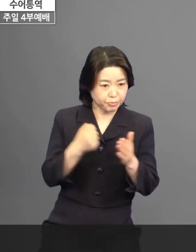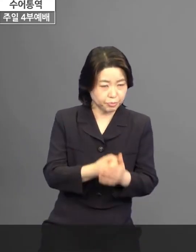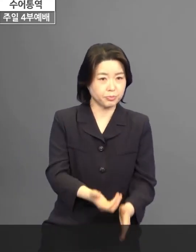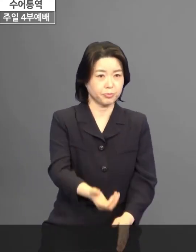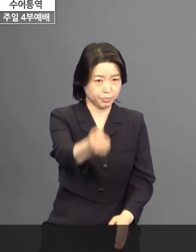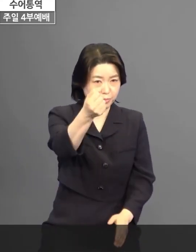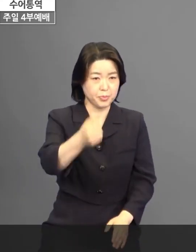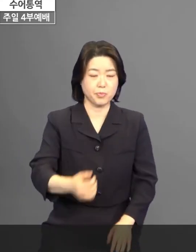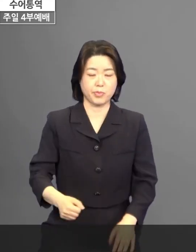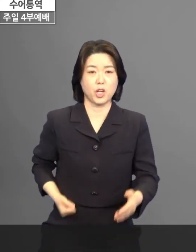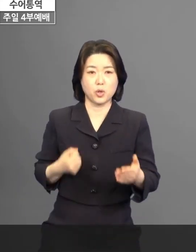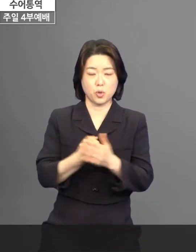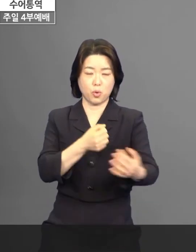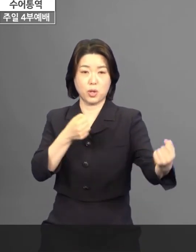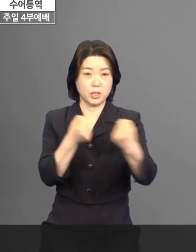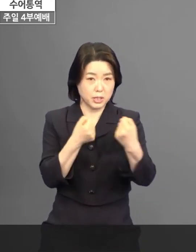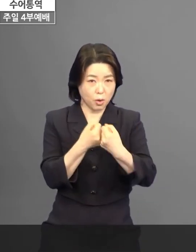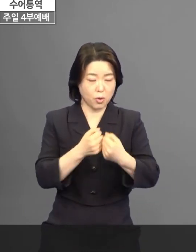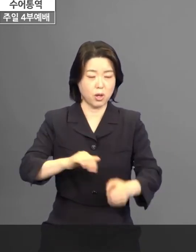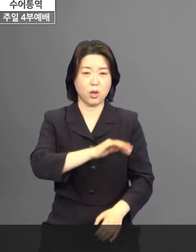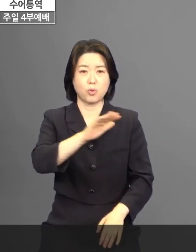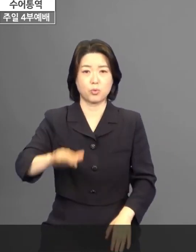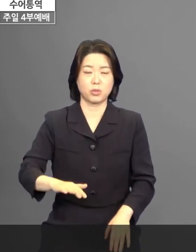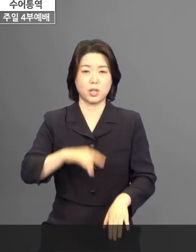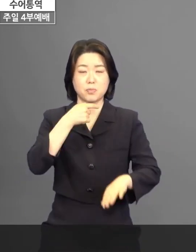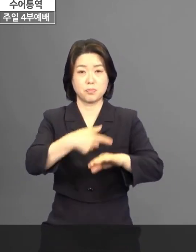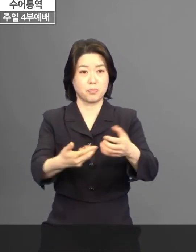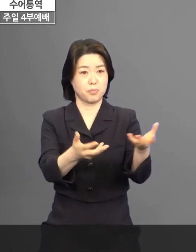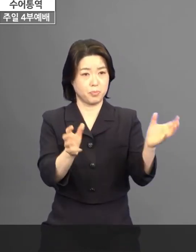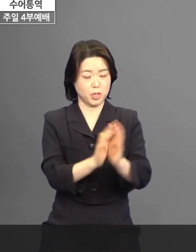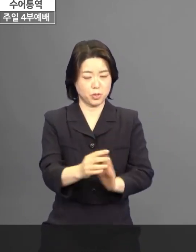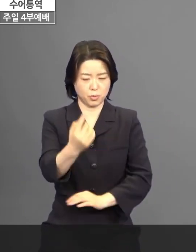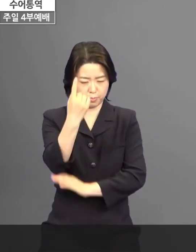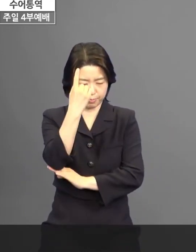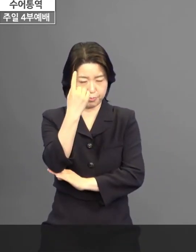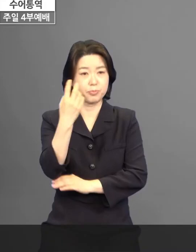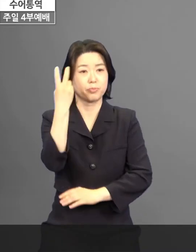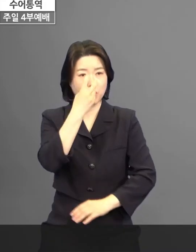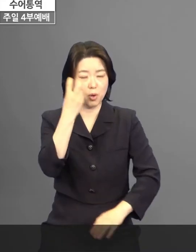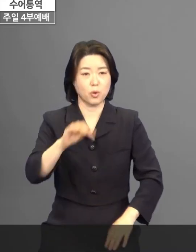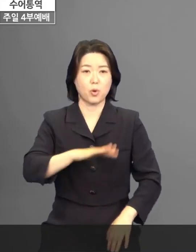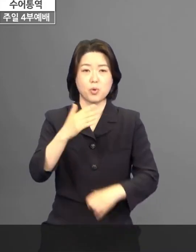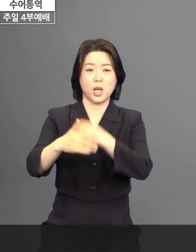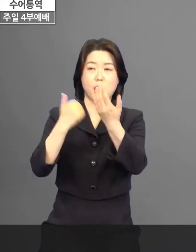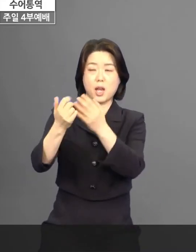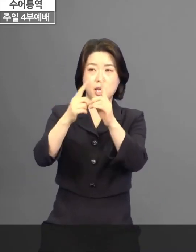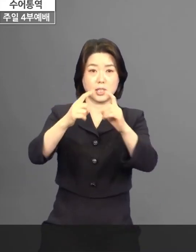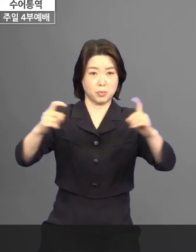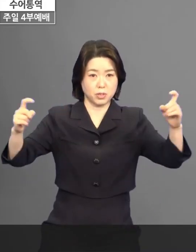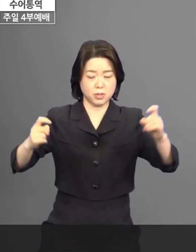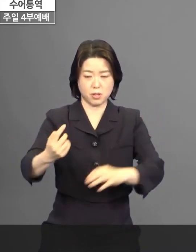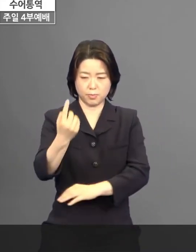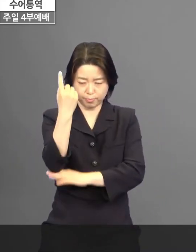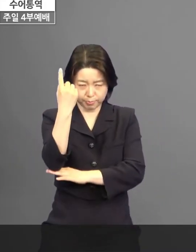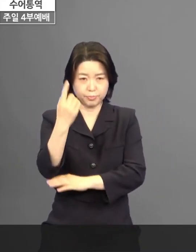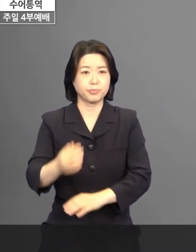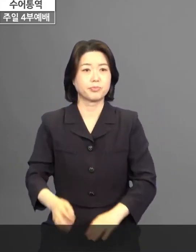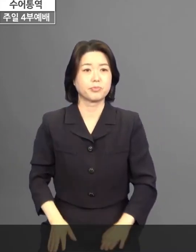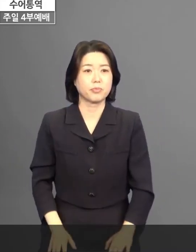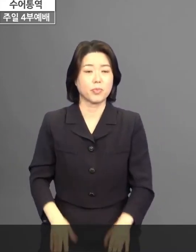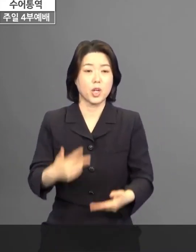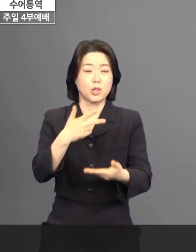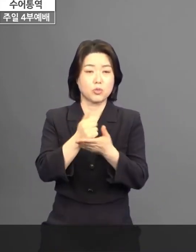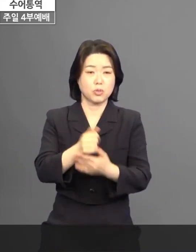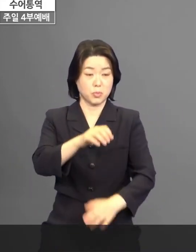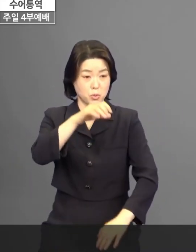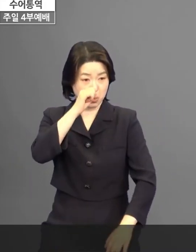내어라. 용감하게 싸워서 우리가 우리 민족을 지키고 우리 하나님의 성읍을 지키자.